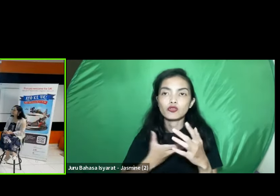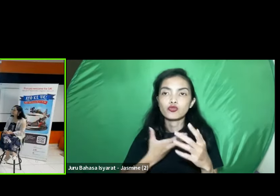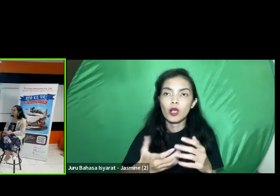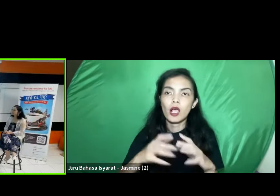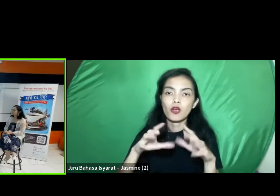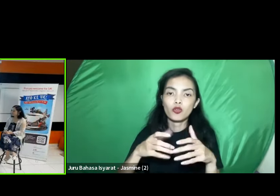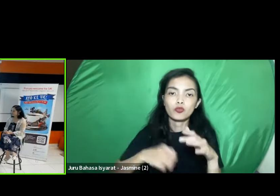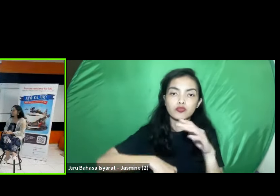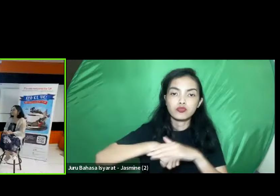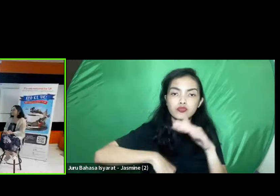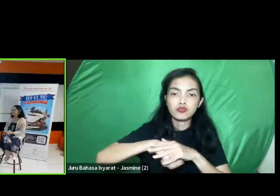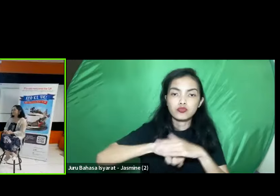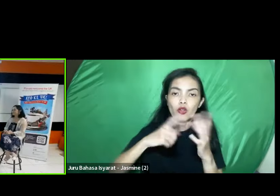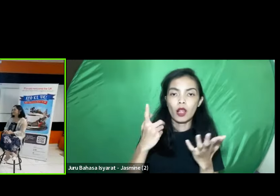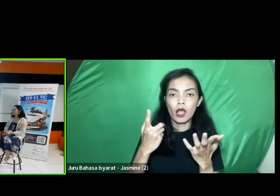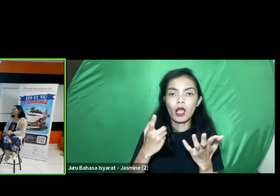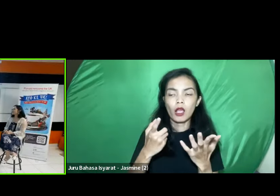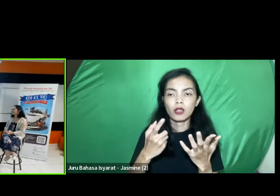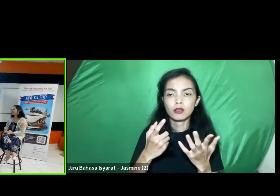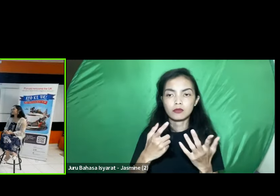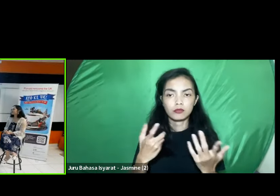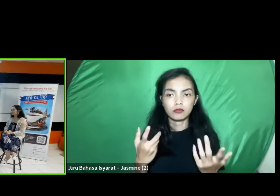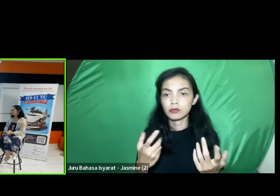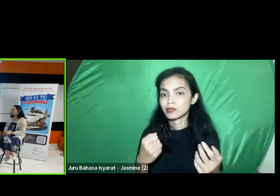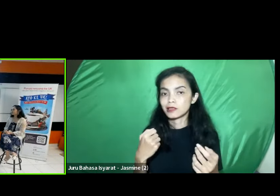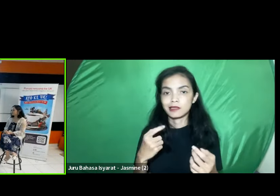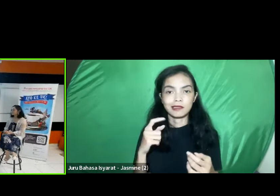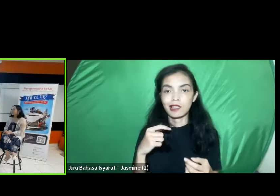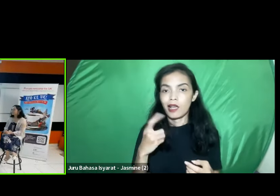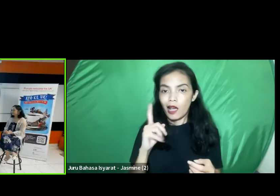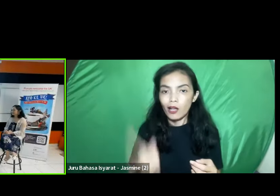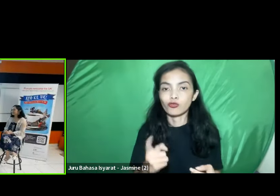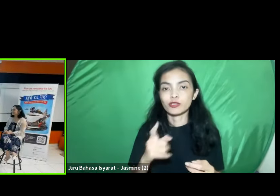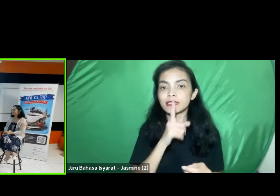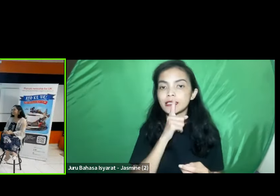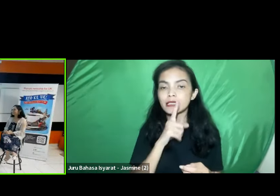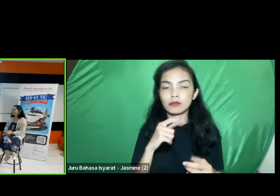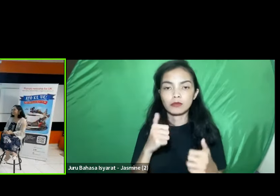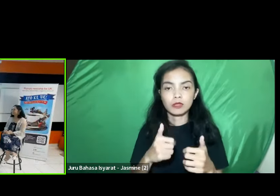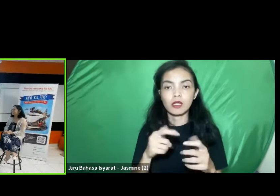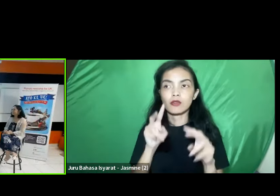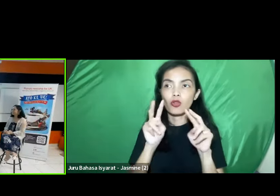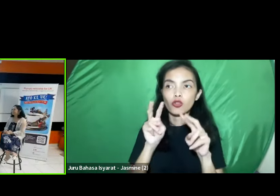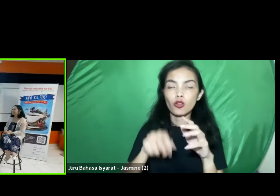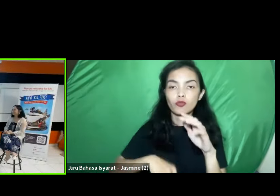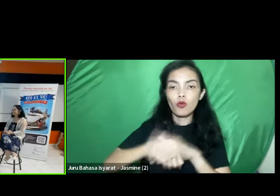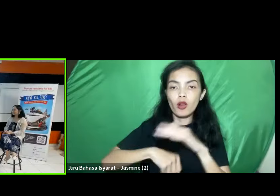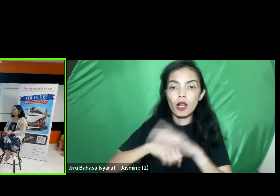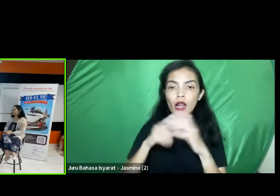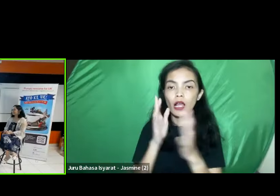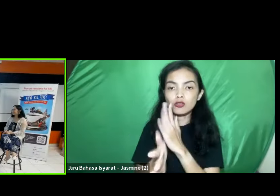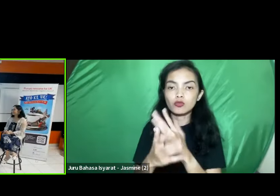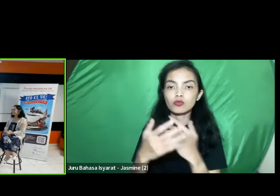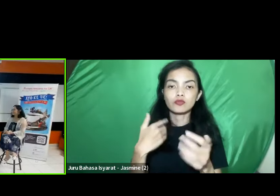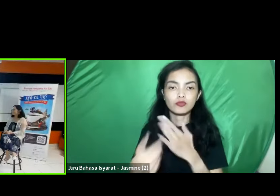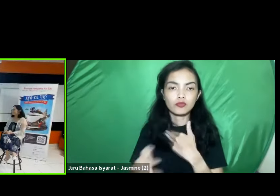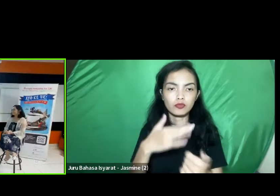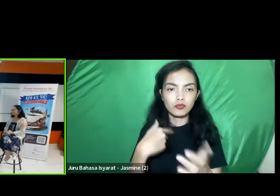Club so much sampai kayak gak bisa aku pokoknya harus ke UK untuk bisa nonton bola It's OK juga